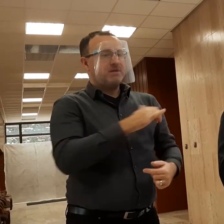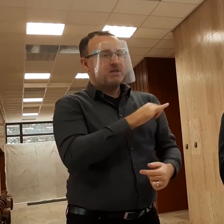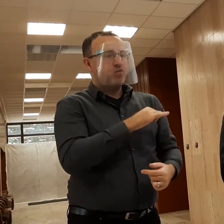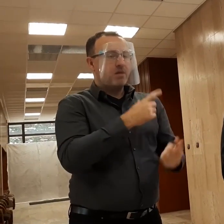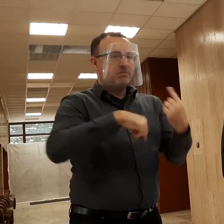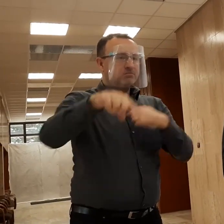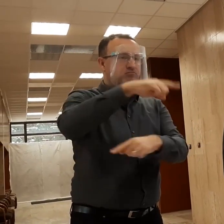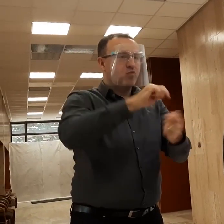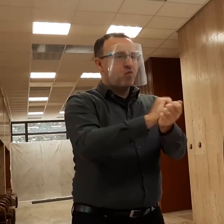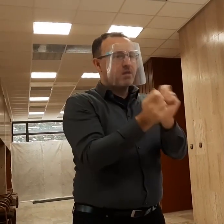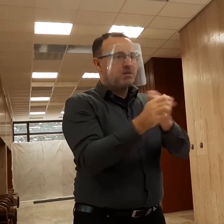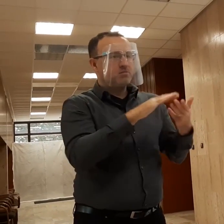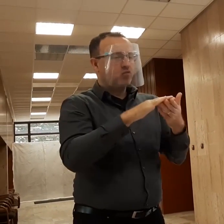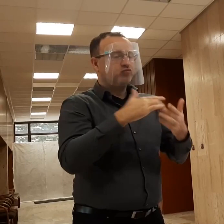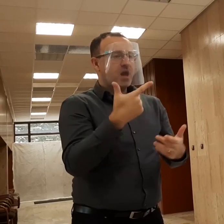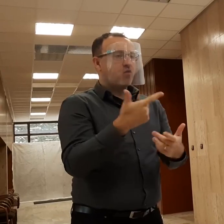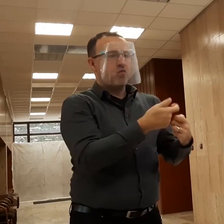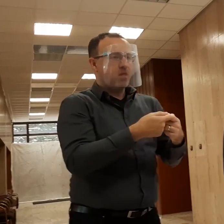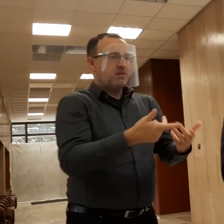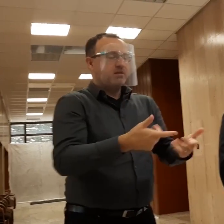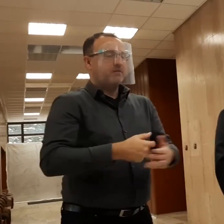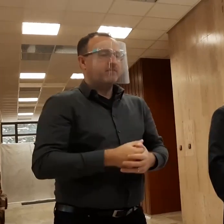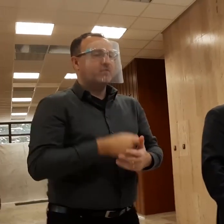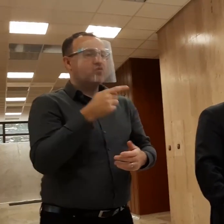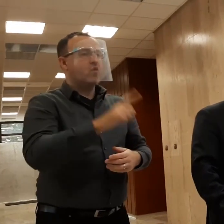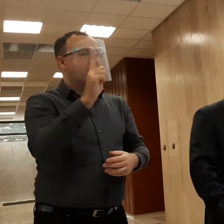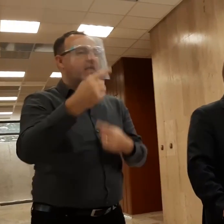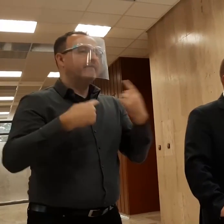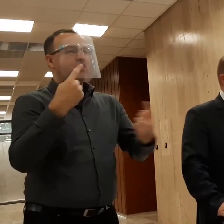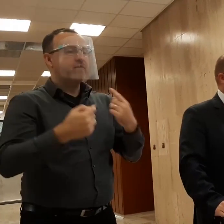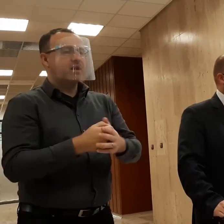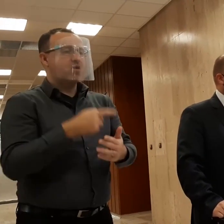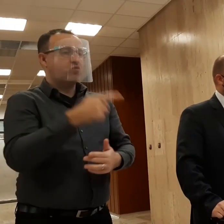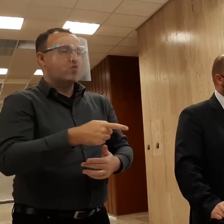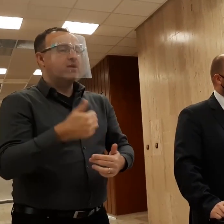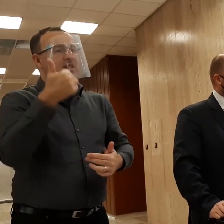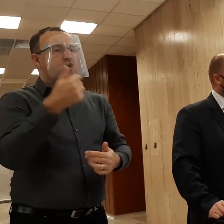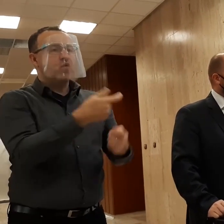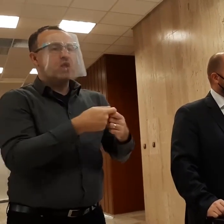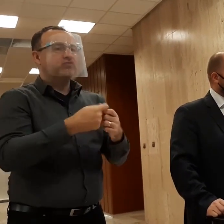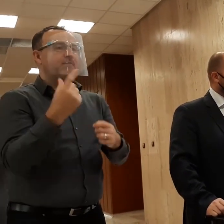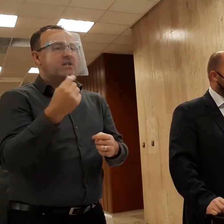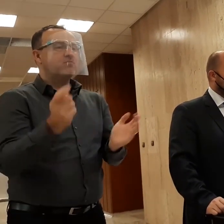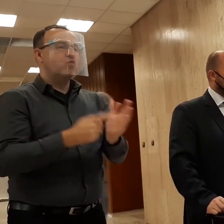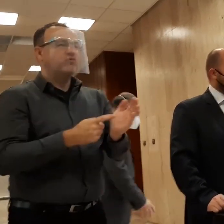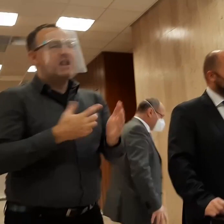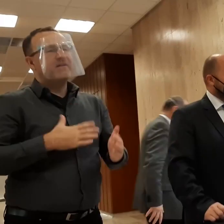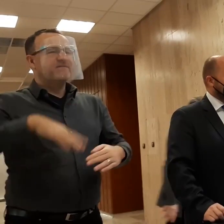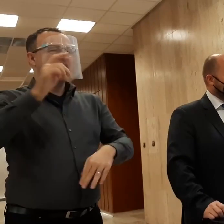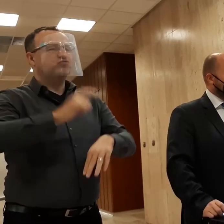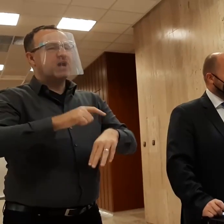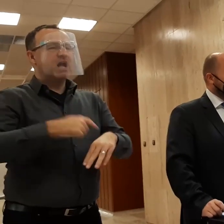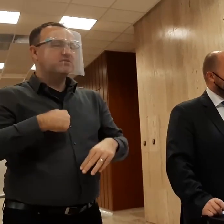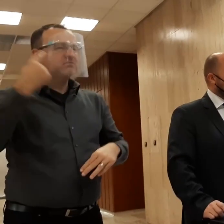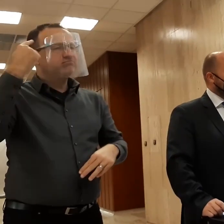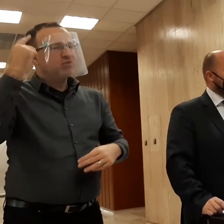dohodlo spoločne ako kolektívny orgán, keď spomínate. To nie je o výhovorke, to je jednoducho o tom, že jeden z koaličných partnerov požiadal viac času, lebo to potreboval